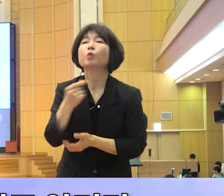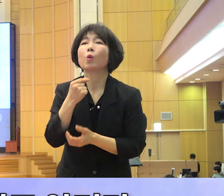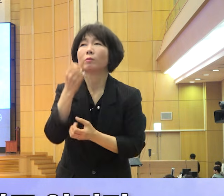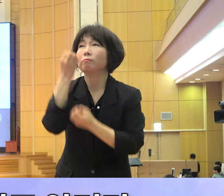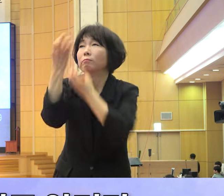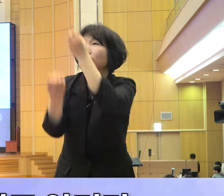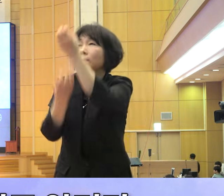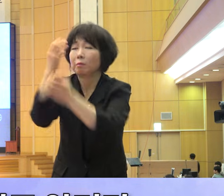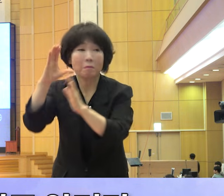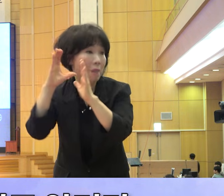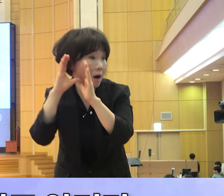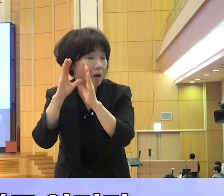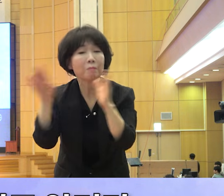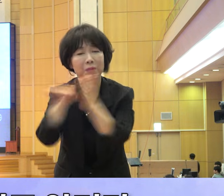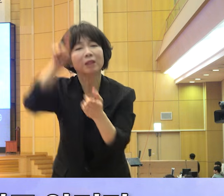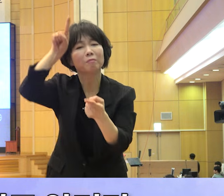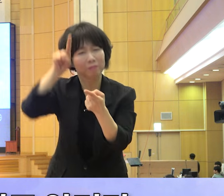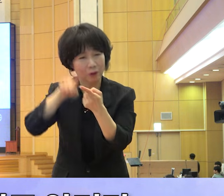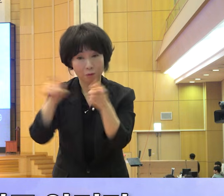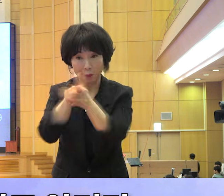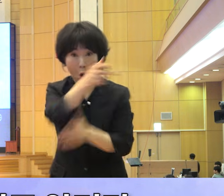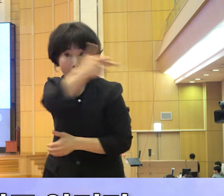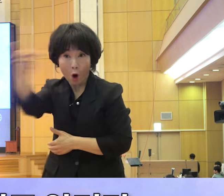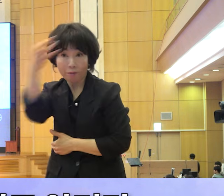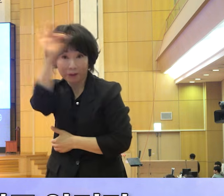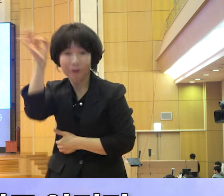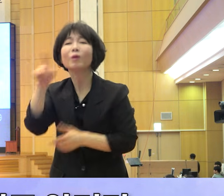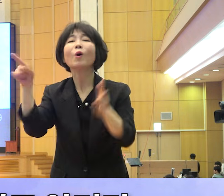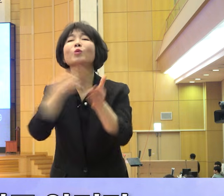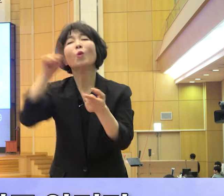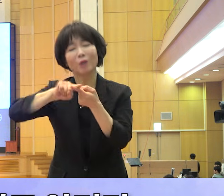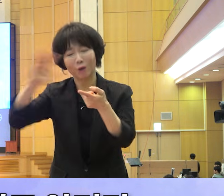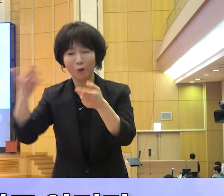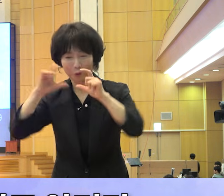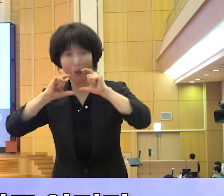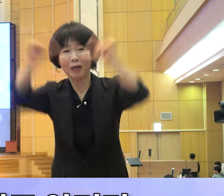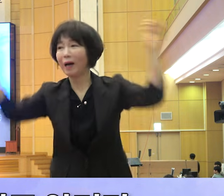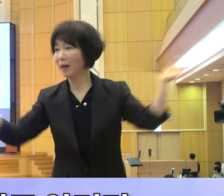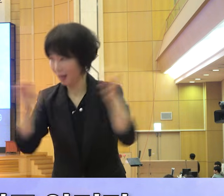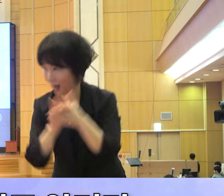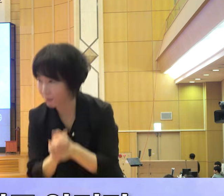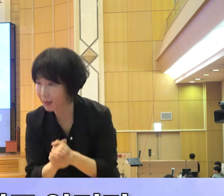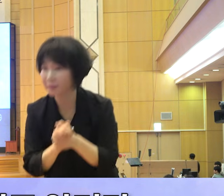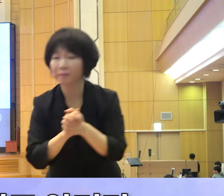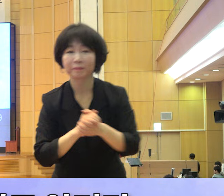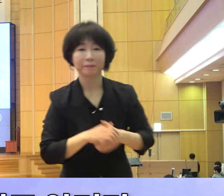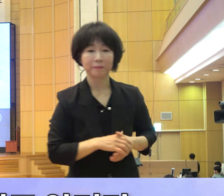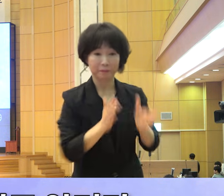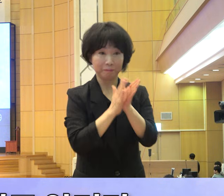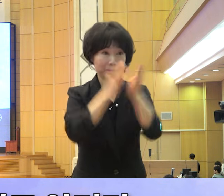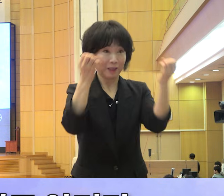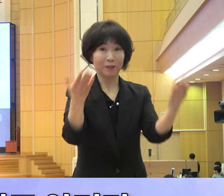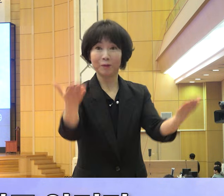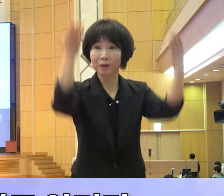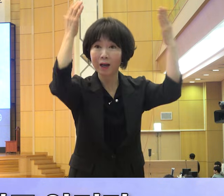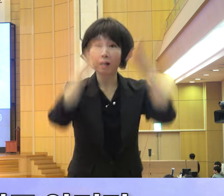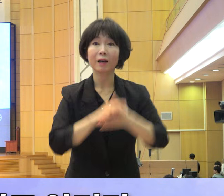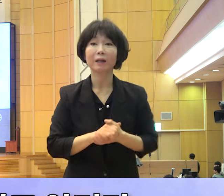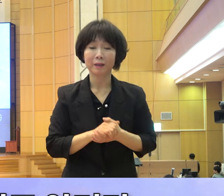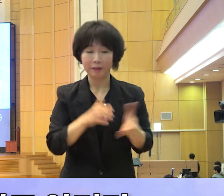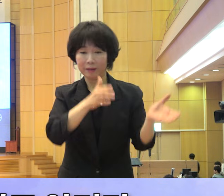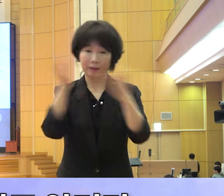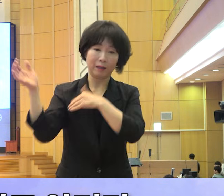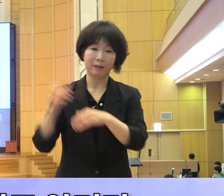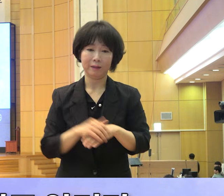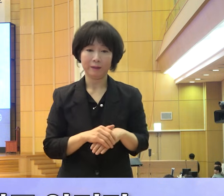소원을 하면 내 믿음이 크도다, 내 소원대로 되리라. 할렐루야, 할렐루야.